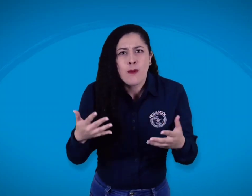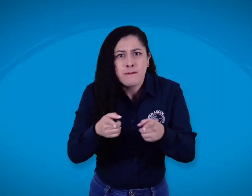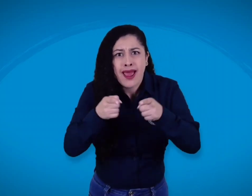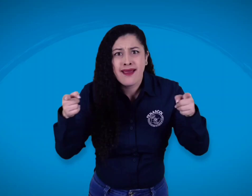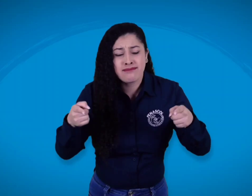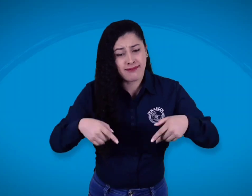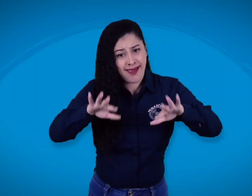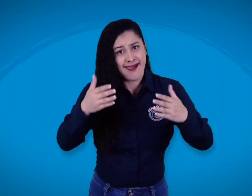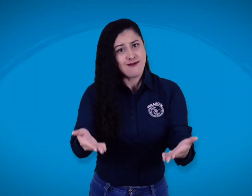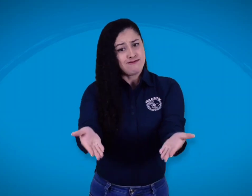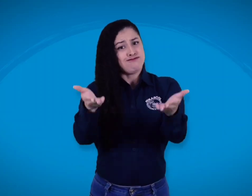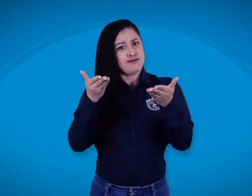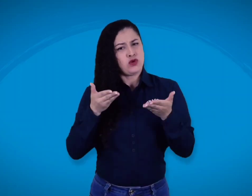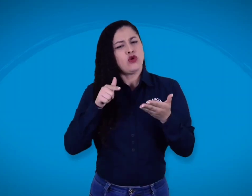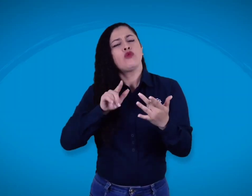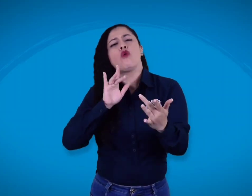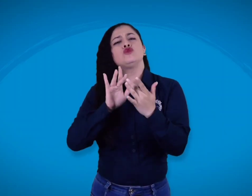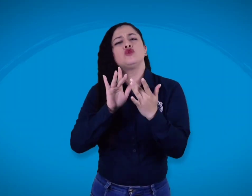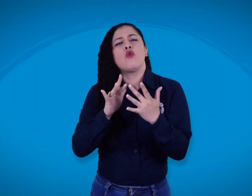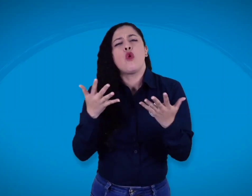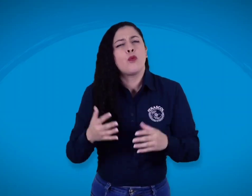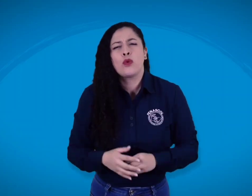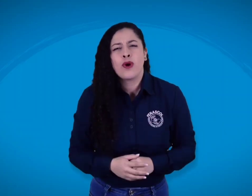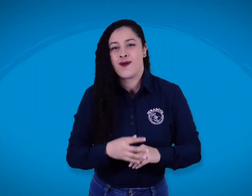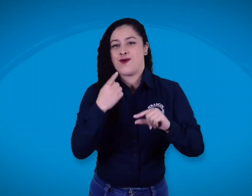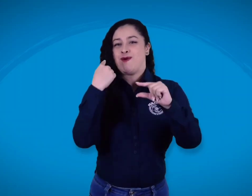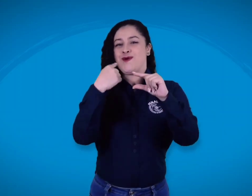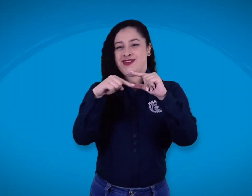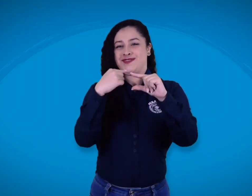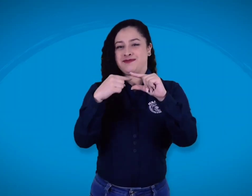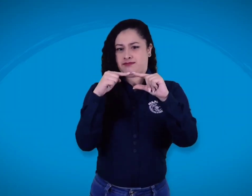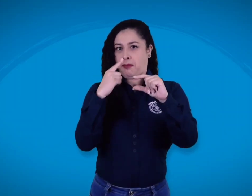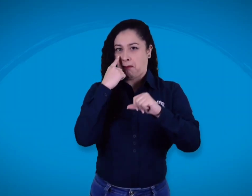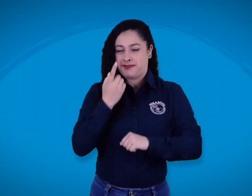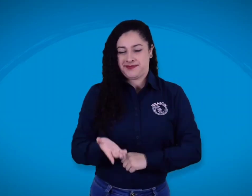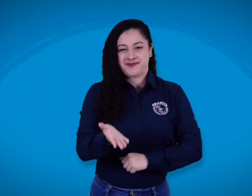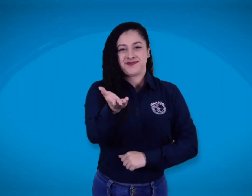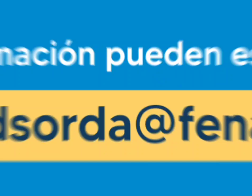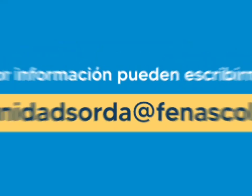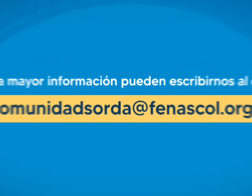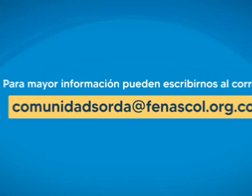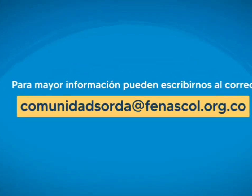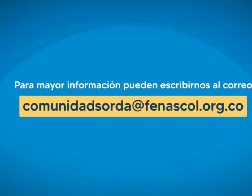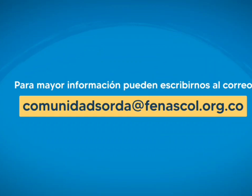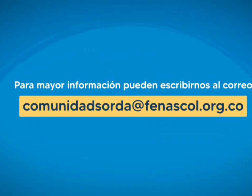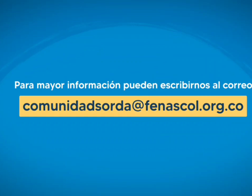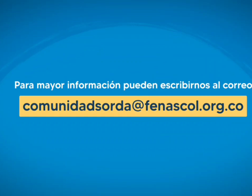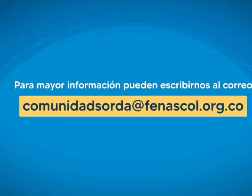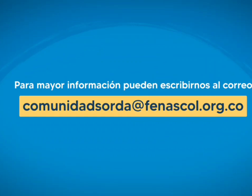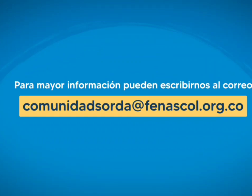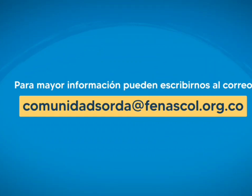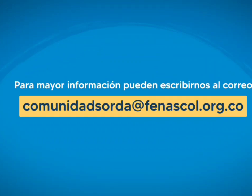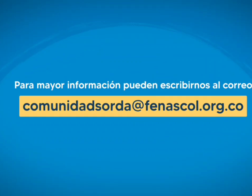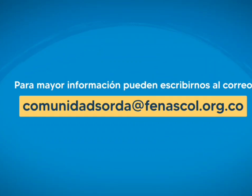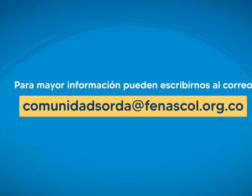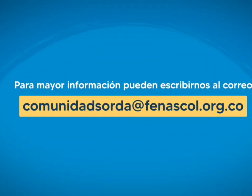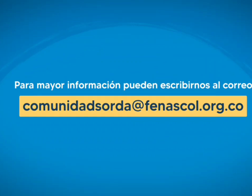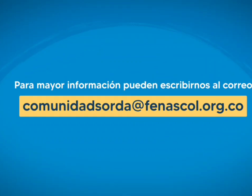preguntas obesidad es más información puedes contactarte con nosotros a través del correo electrónico comunidad sorda afines call